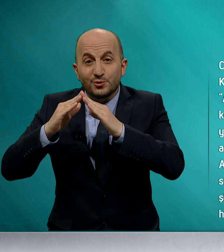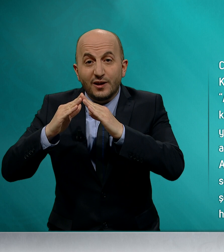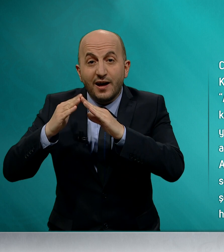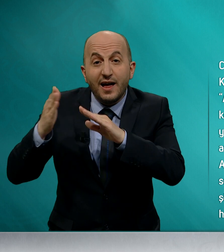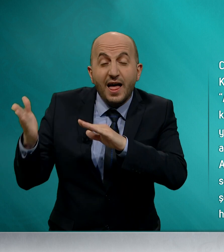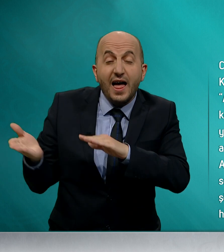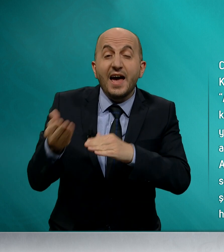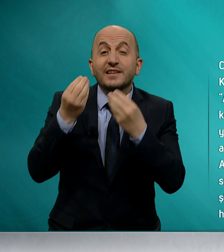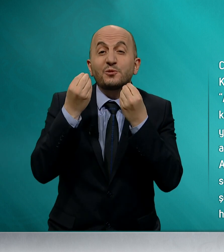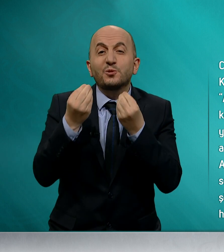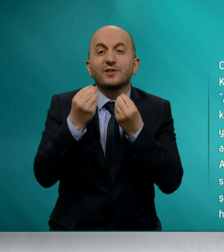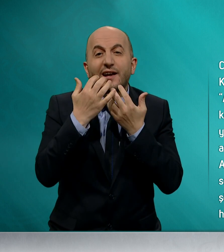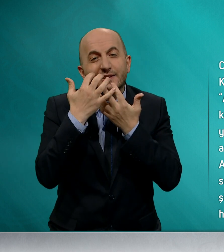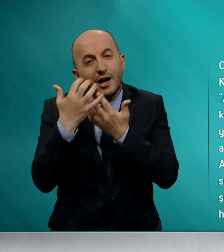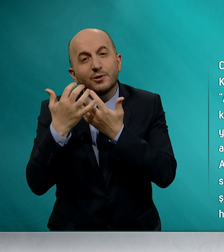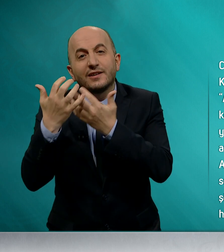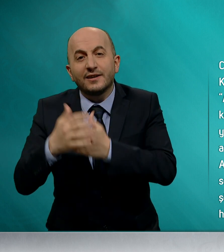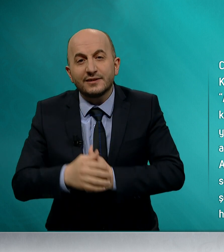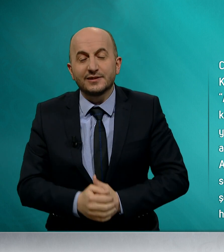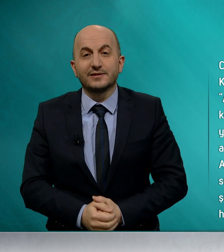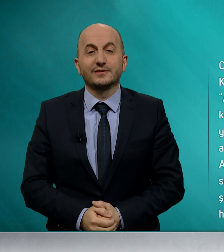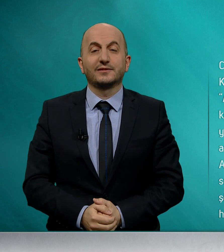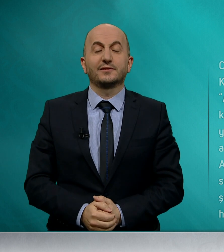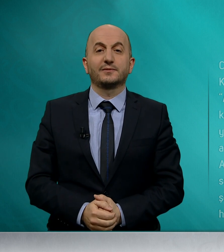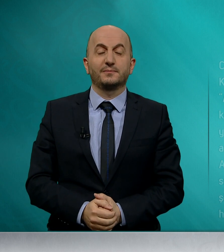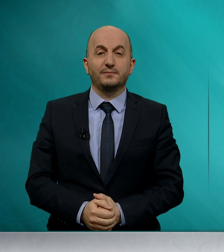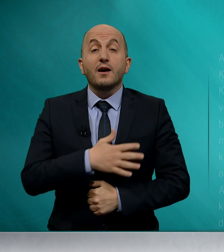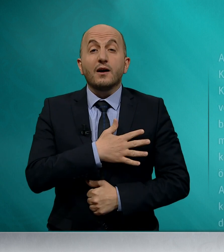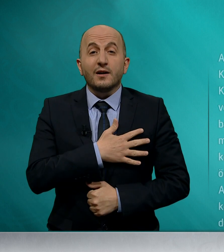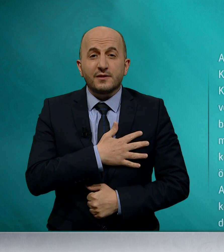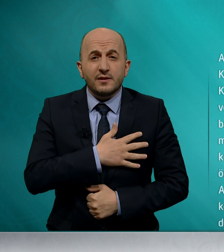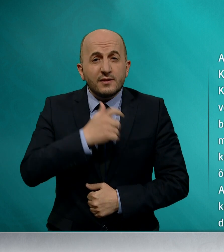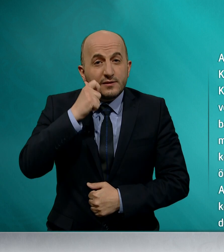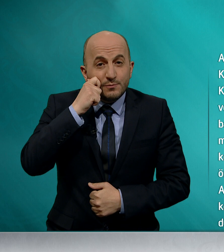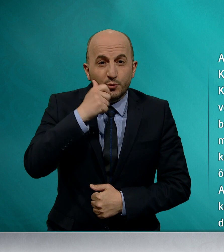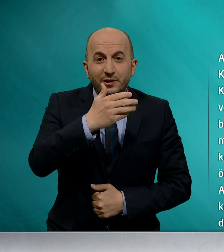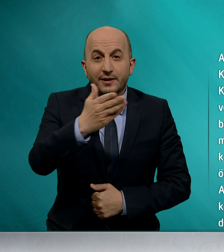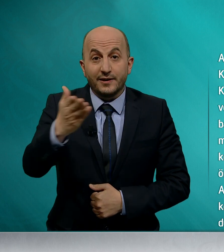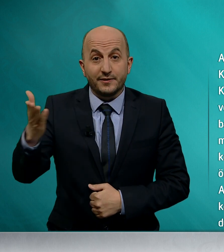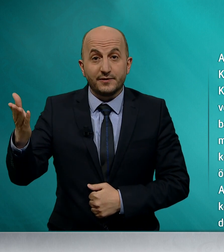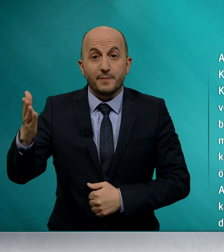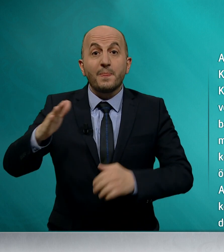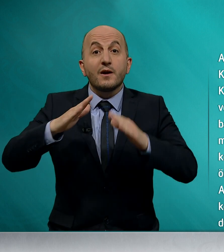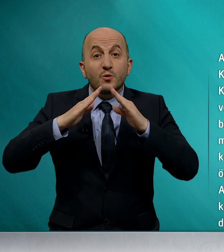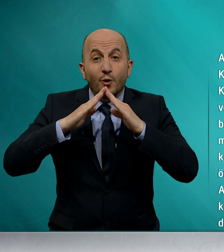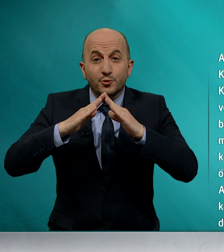komşusuna en güzel davranandır. Aziz müminler,